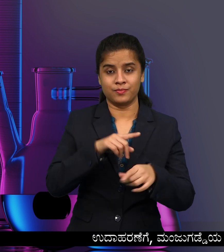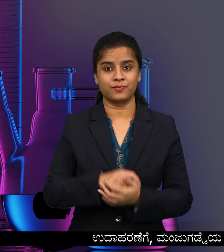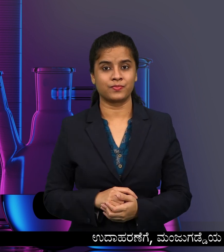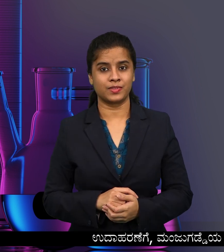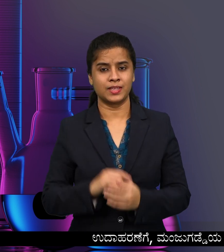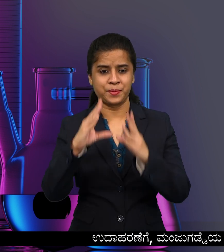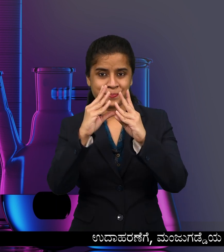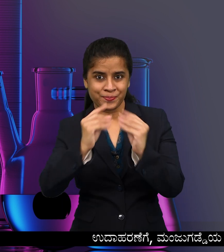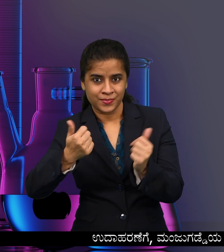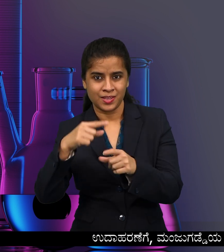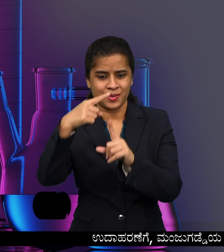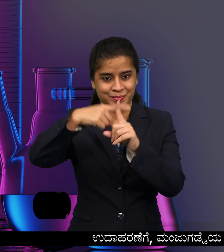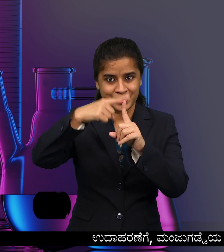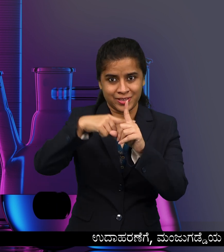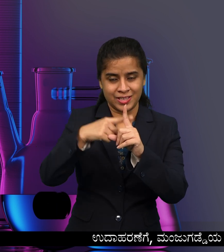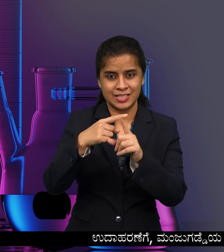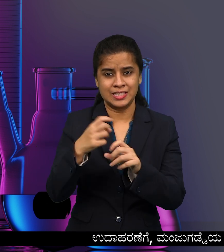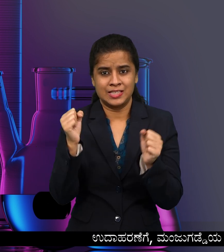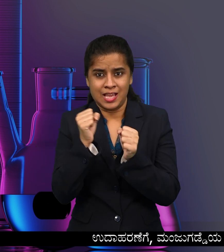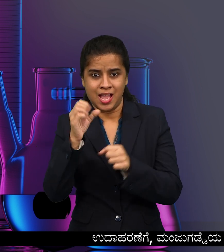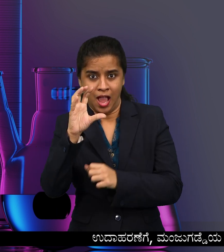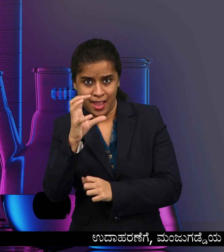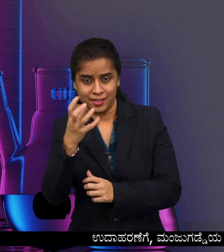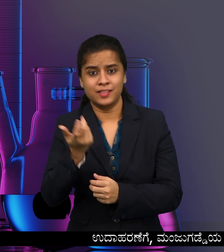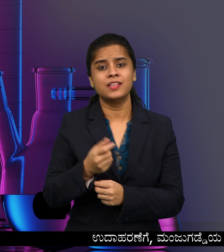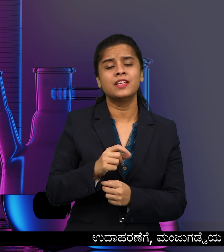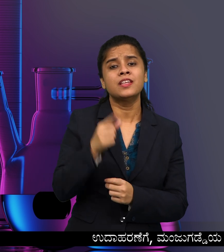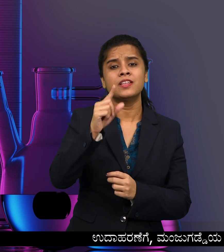ಉದಾಹರಣೆಗೆ ಮಂಜುಗಡ್ಡೆಯ ಕರಗುವ ಬಿಂದು